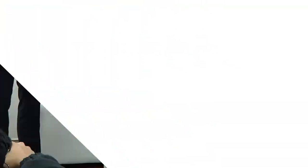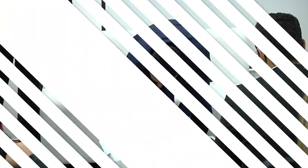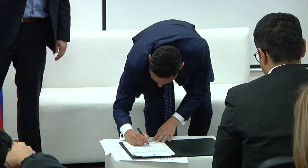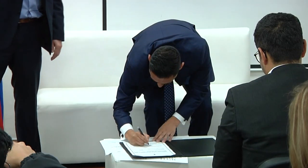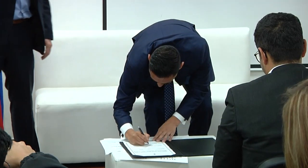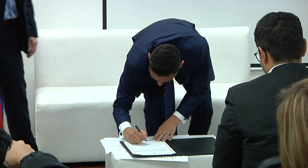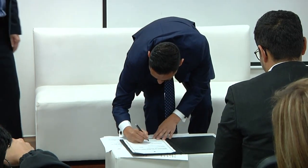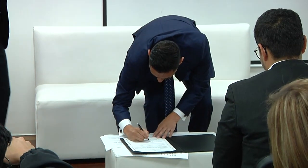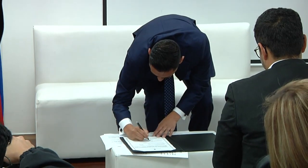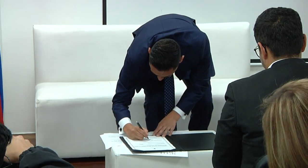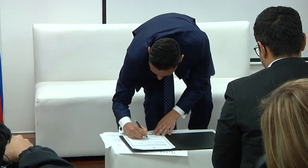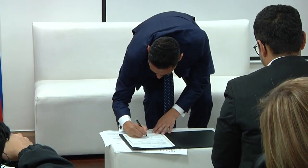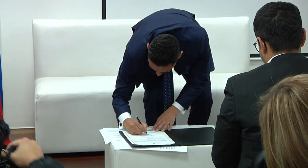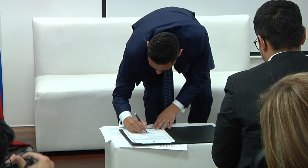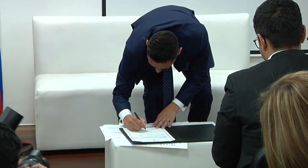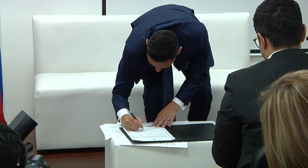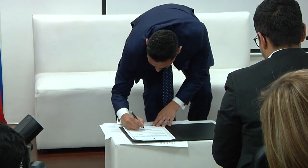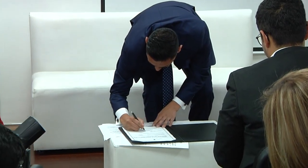Gracias.